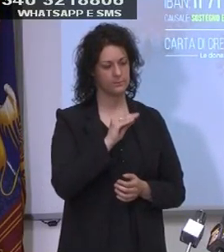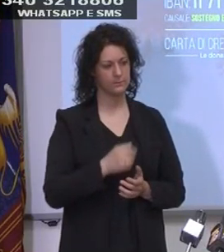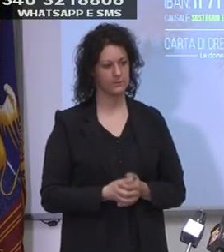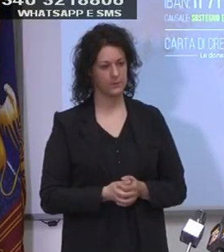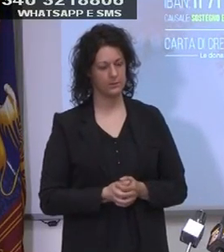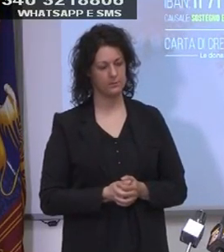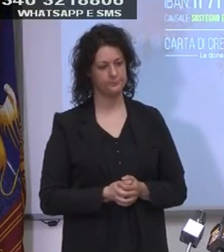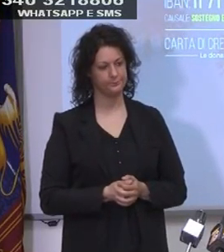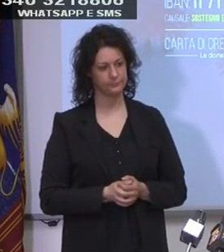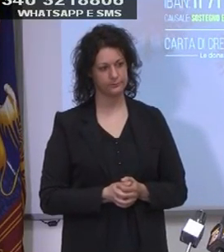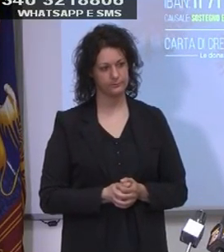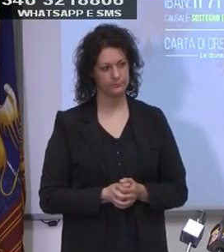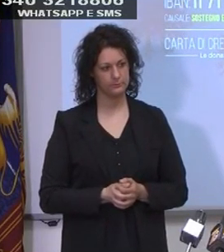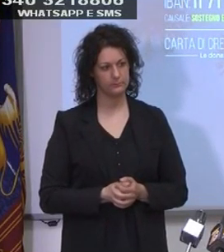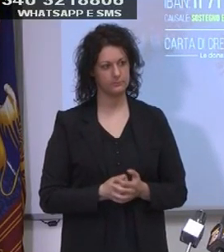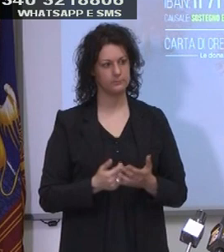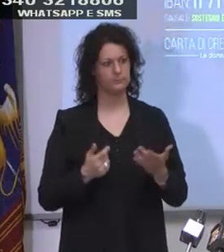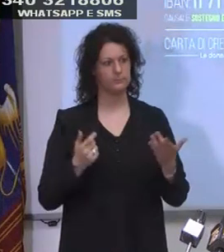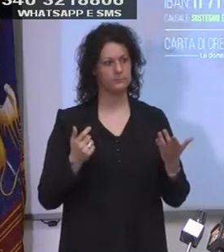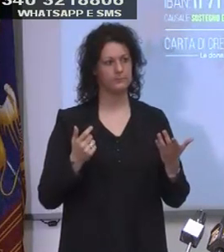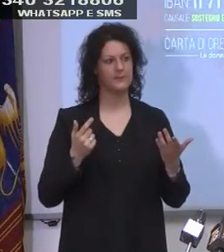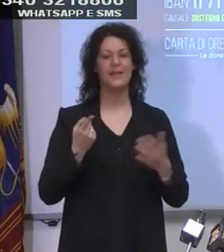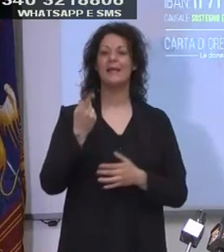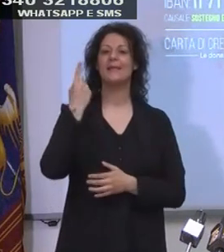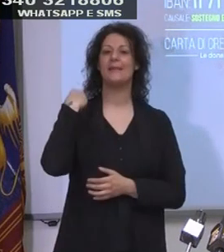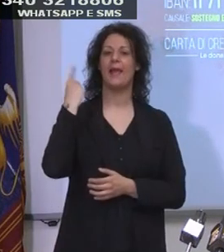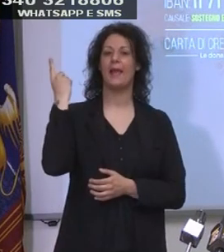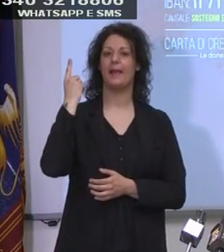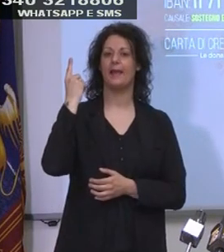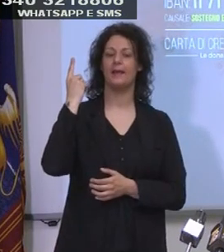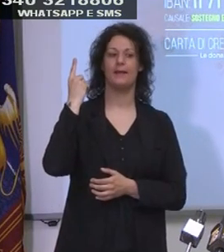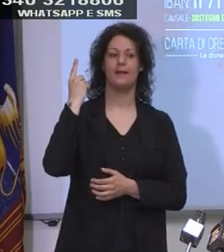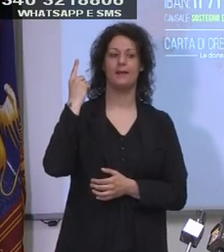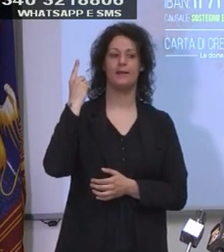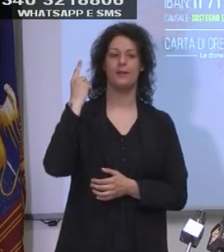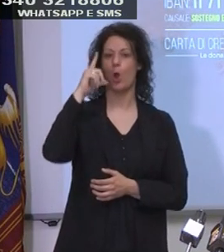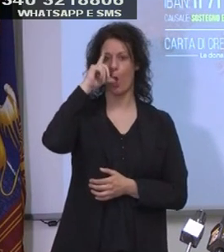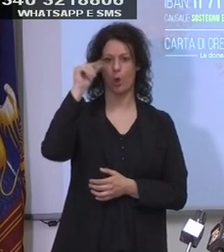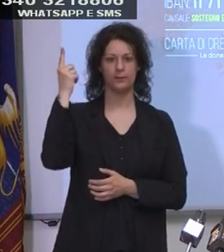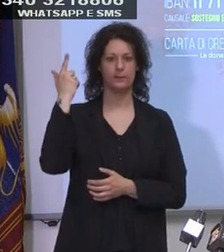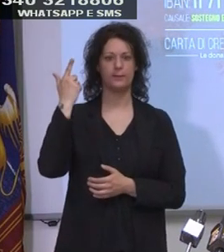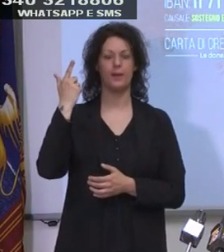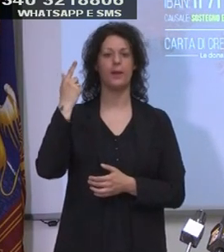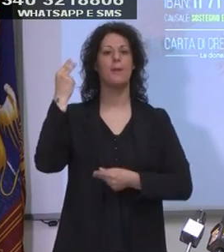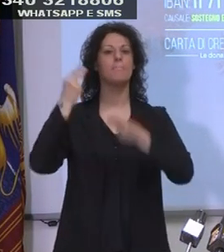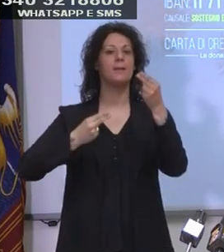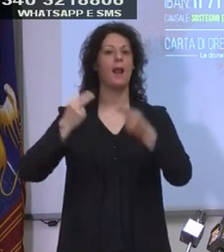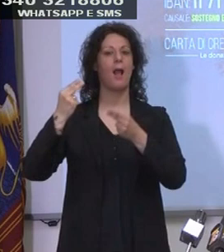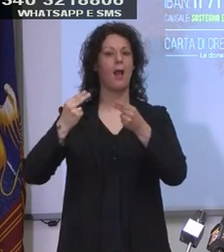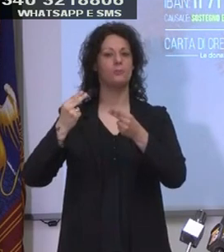questa la chiedono quasi tutti, cosa pensa del DL rilancio presentato ieri dal ministro, dal Premier Conte? Ma